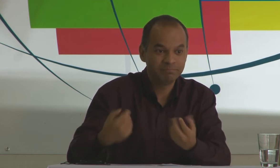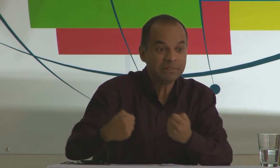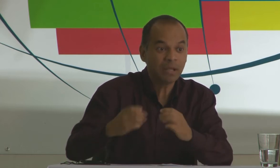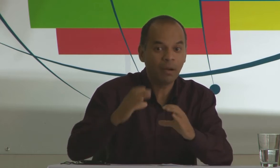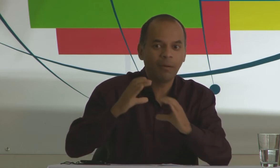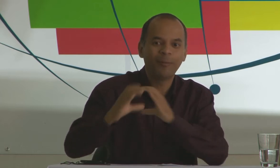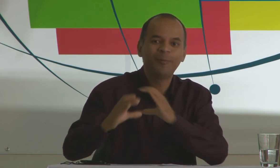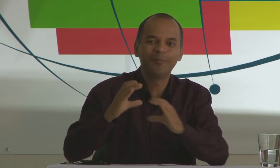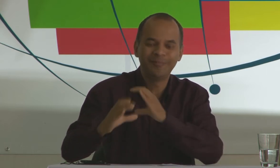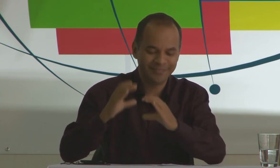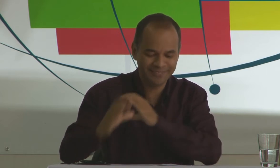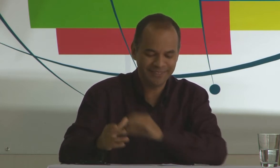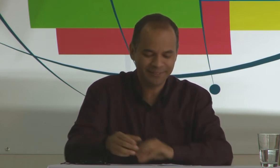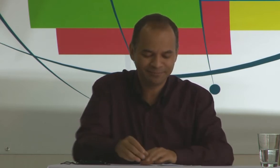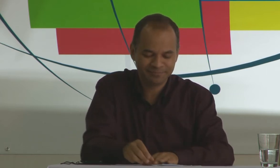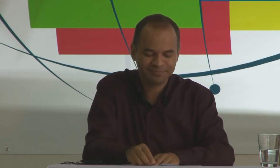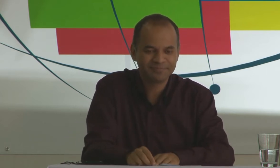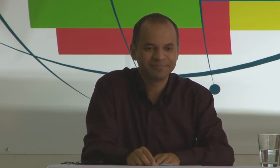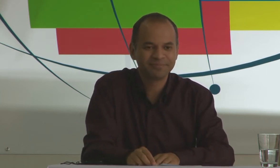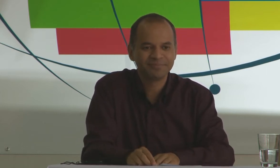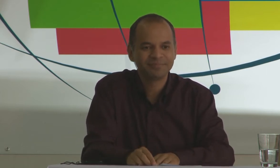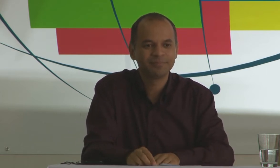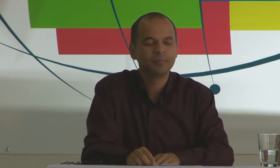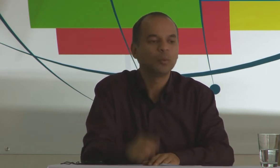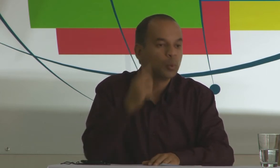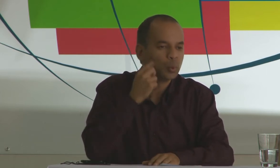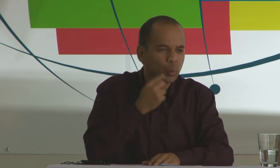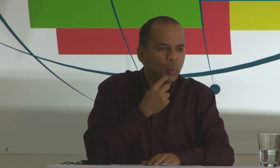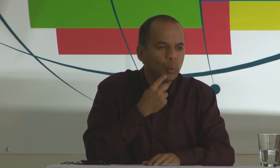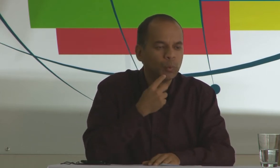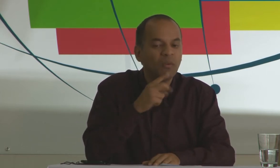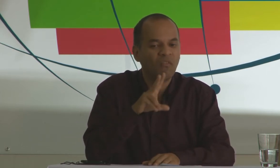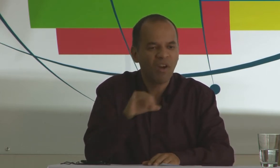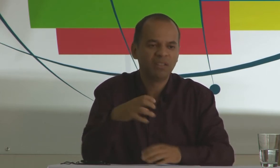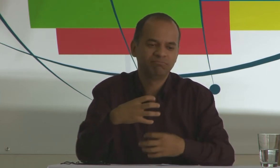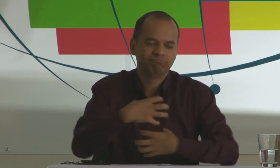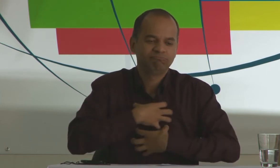E também tentava estabelecer essa relação comunicativa.